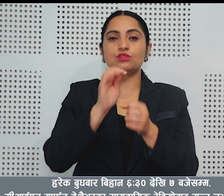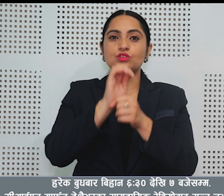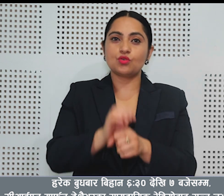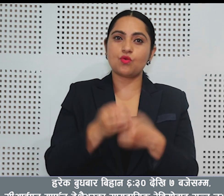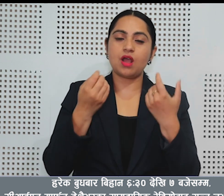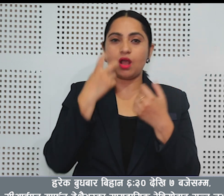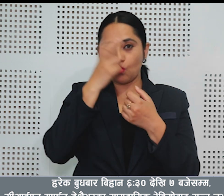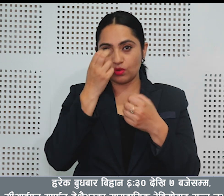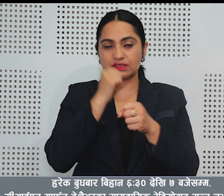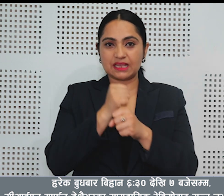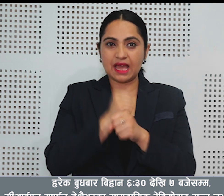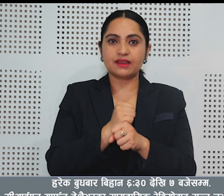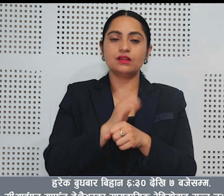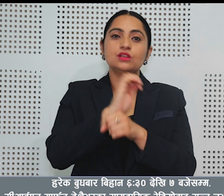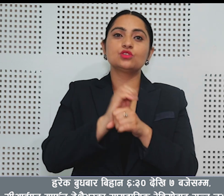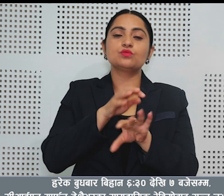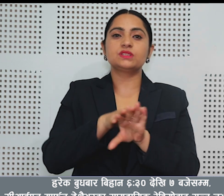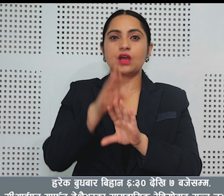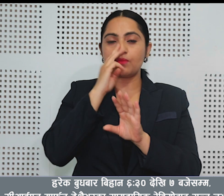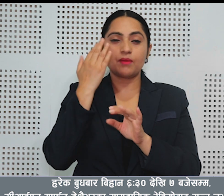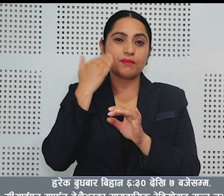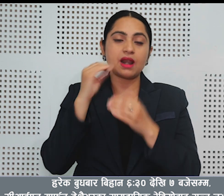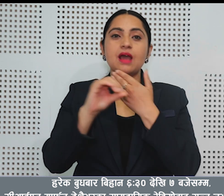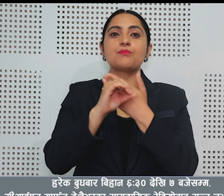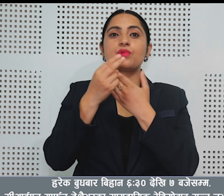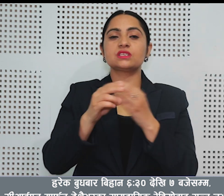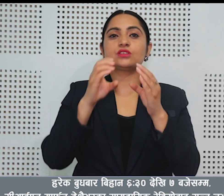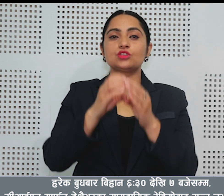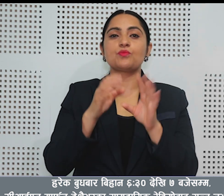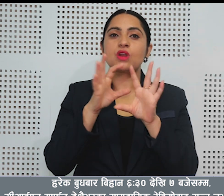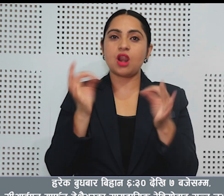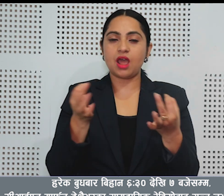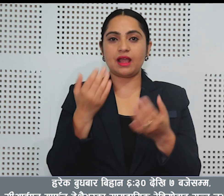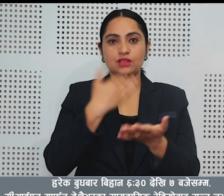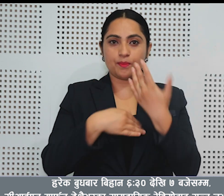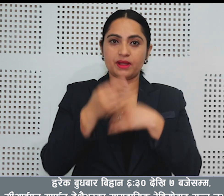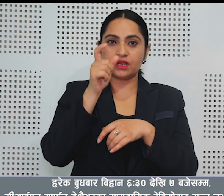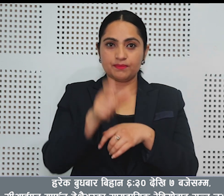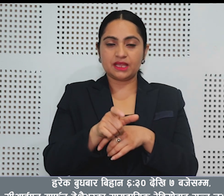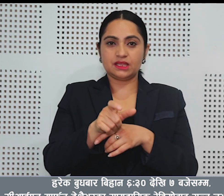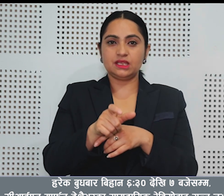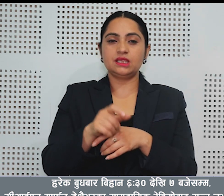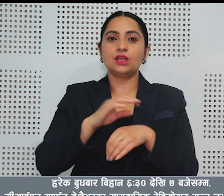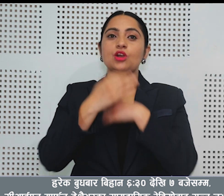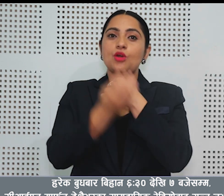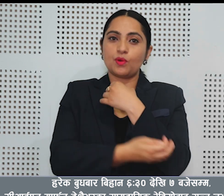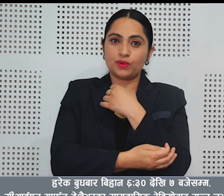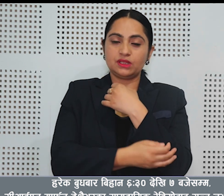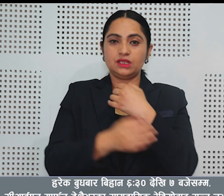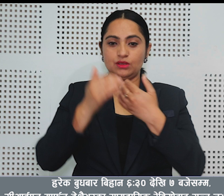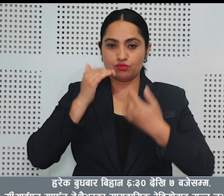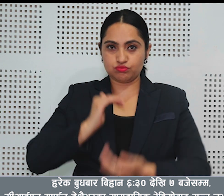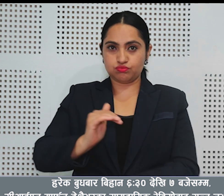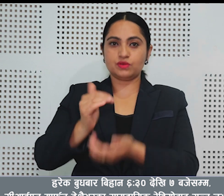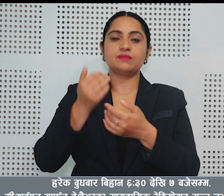उद्धार तथा खोज कार्य र सुविधाहरूमा महिला, सीमान्तकृत समुदाय लगायत अपाङ्गता भएका व्यक्ति, गर्भवती,